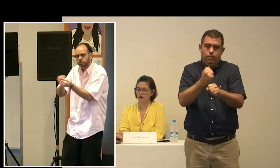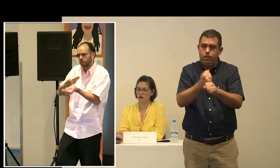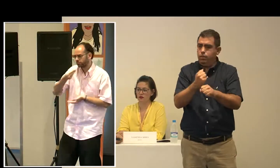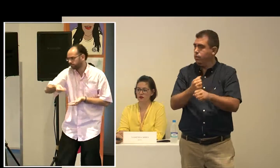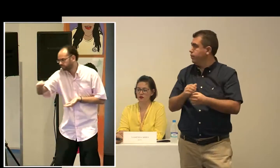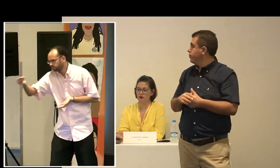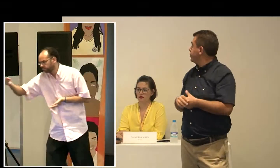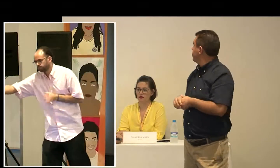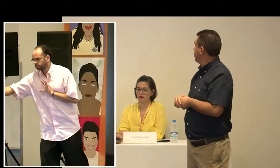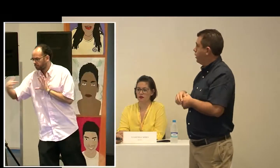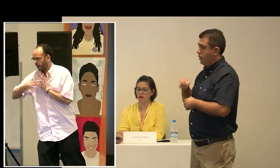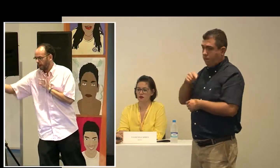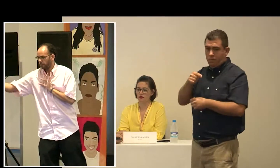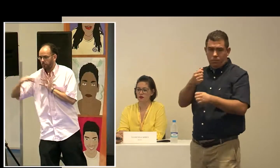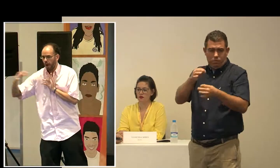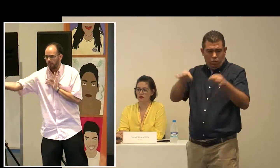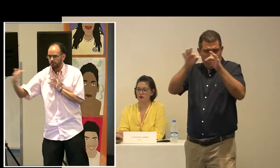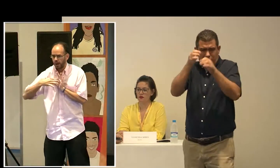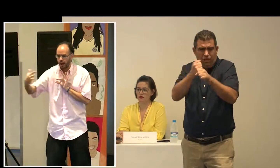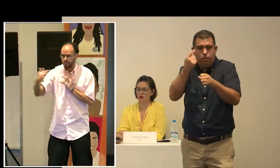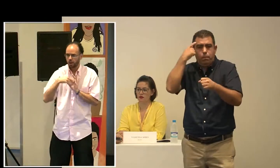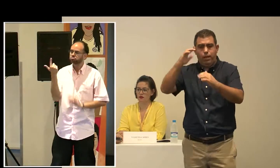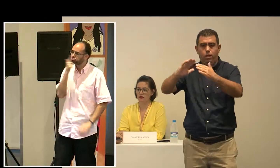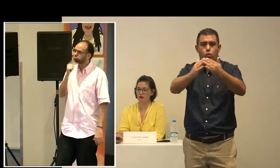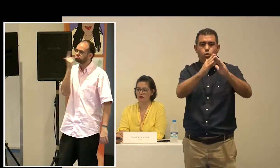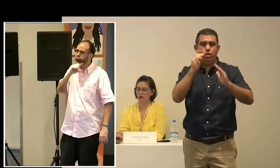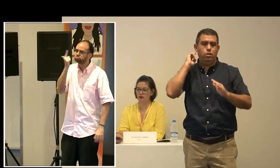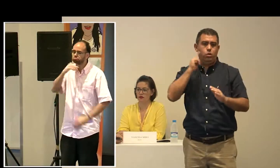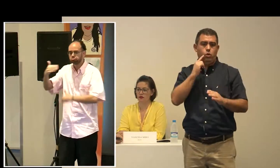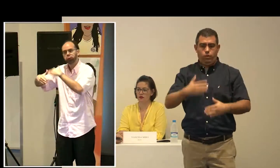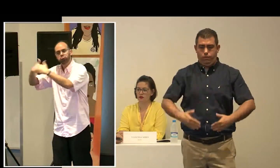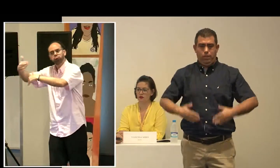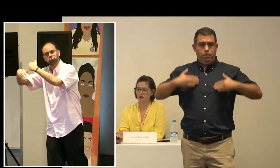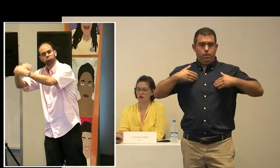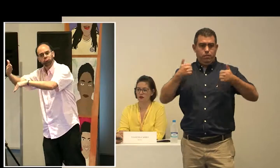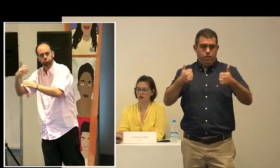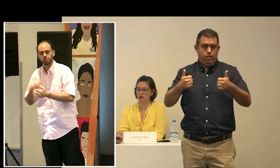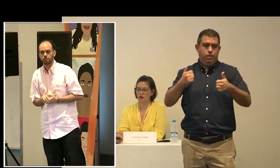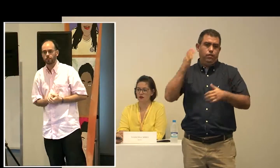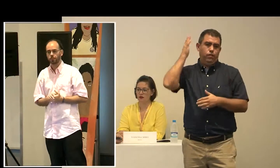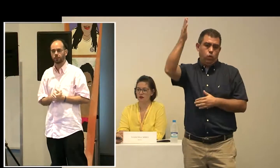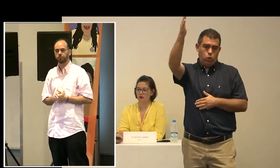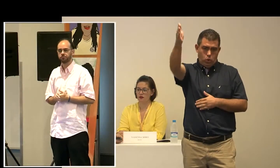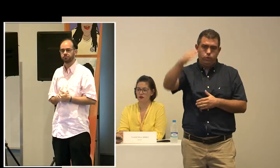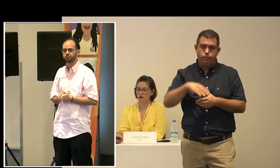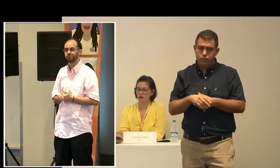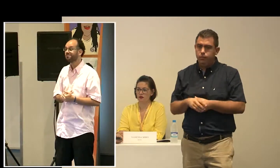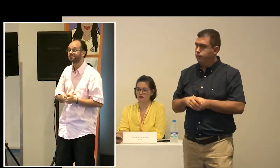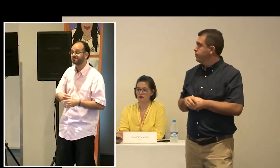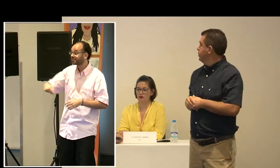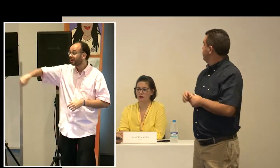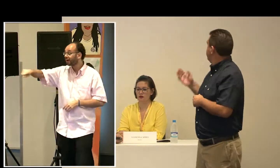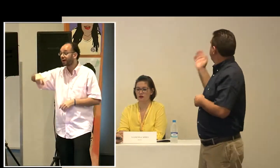ciência, tecnologia, de forma a acessibilizar e a conectar esses surdos que estão em lugares mais distantes conosco.